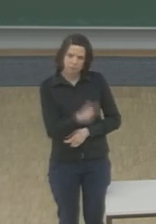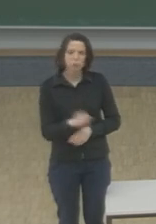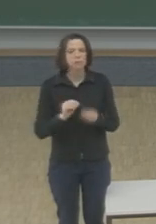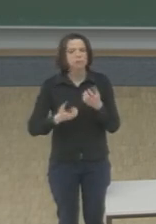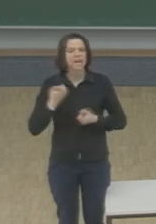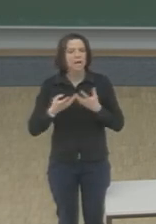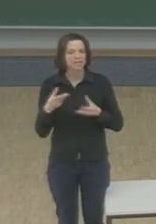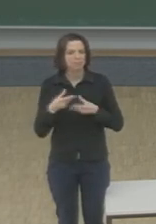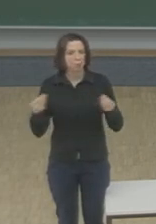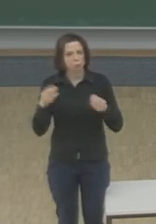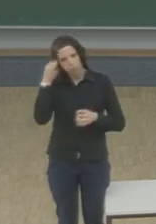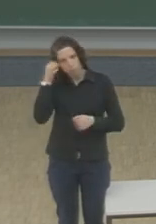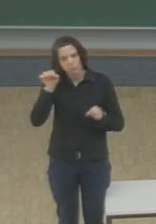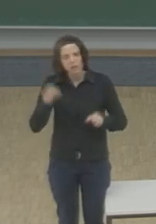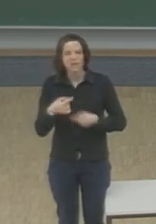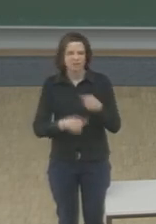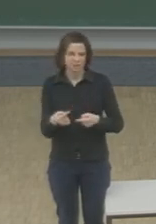nicht äußern können.